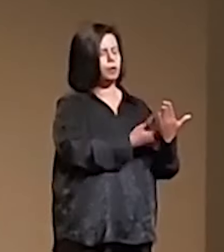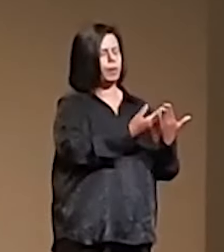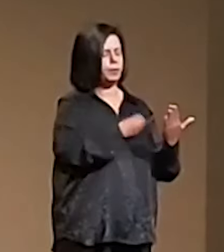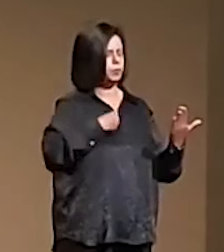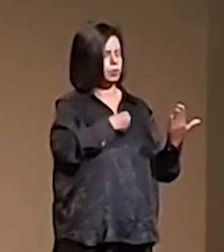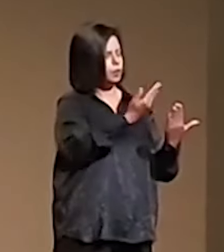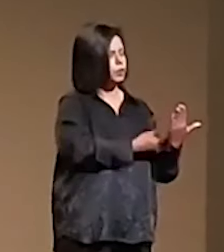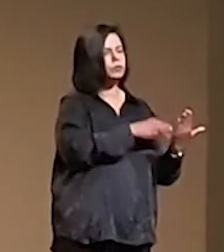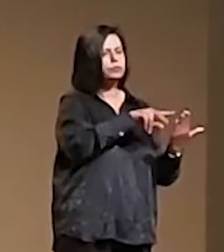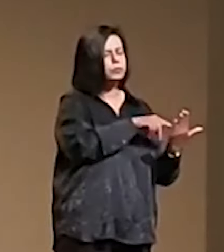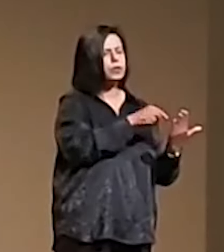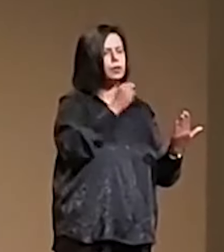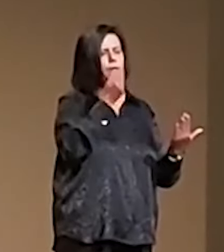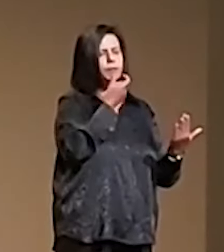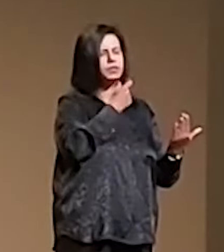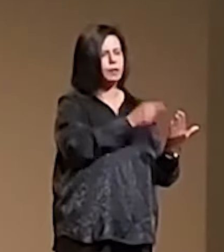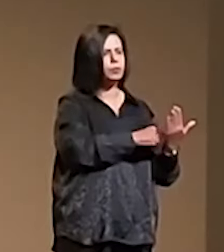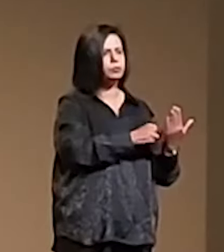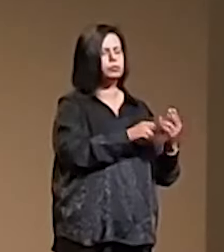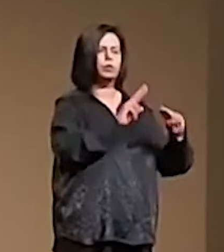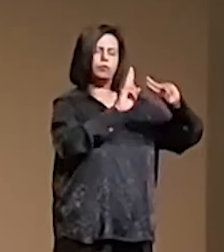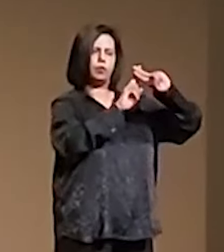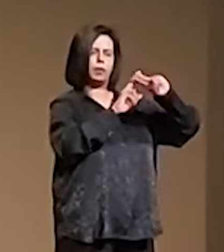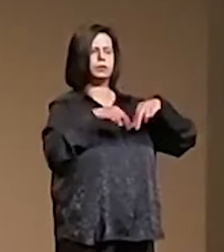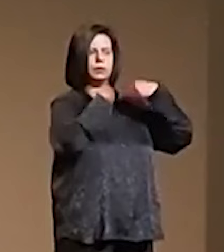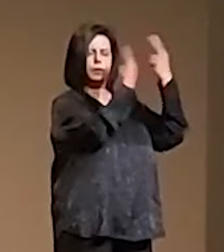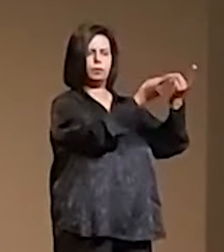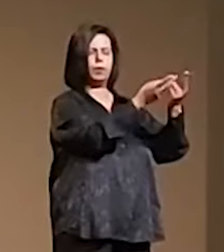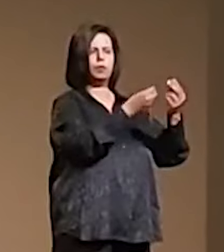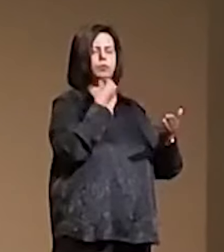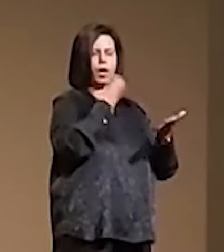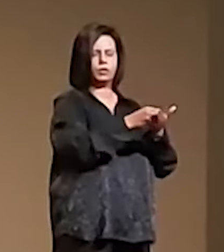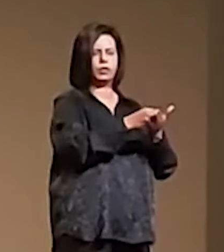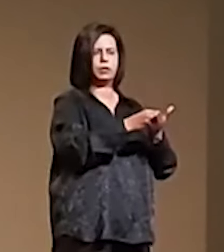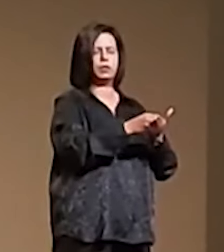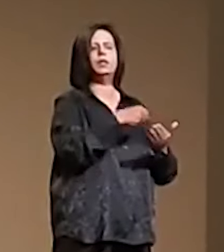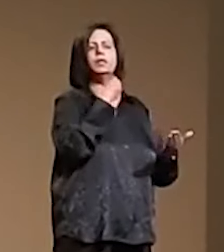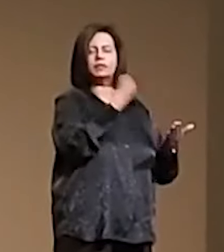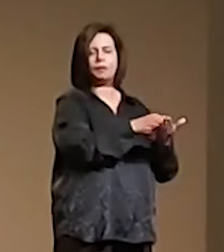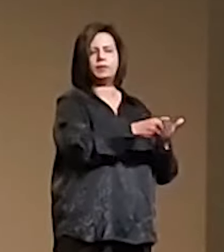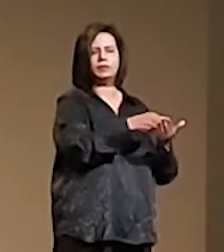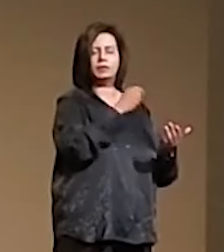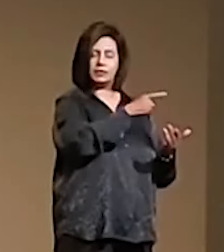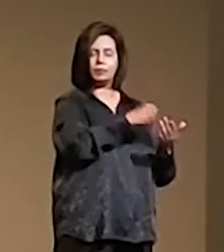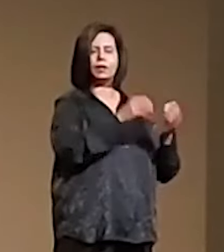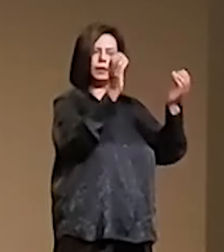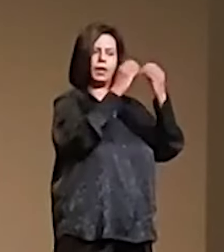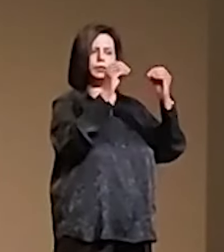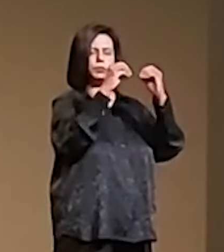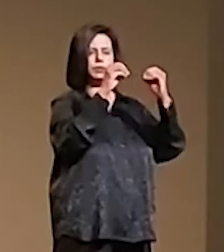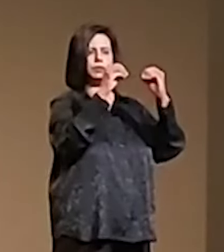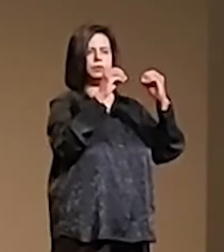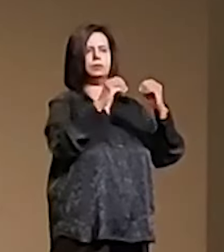une prescription, je parle de la pharmacie. Je passe tes autres médicaments, sans médicaments-là, ils sont gratuits.